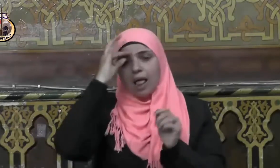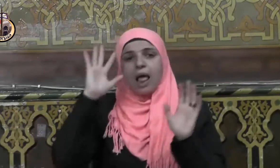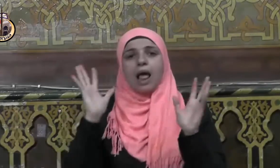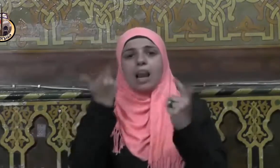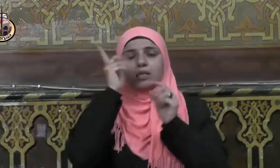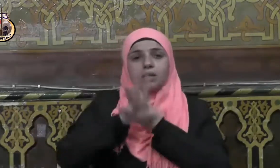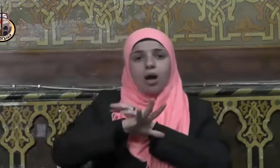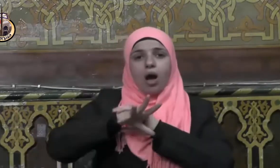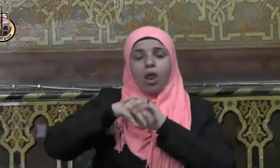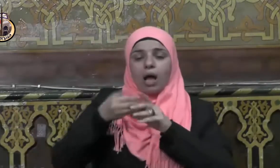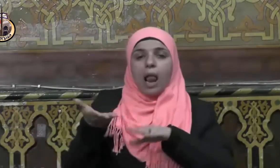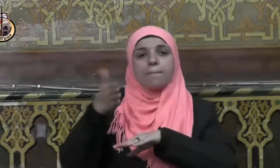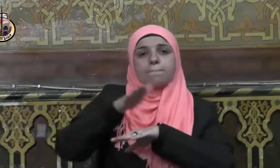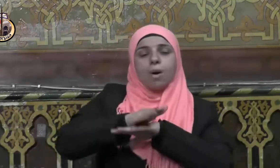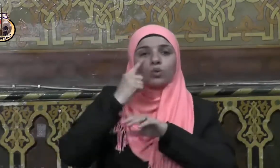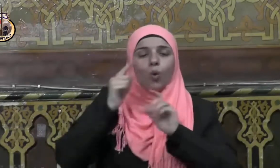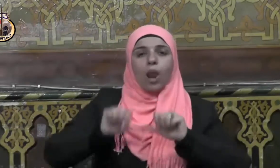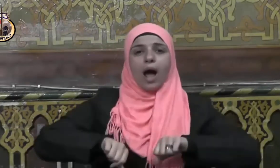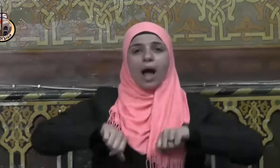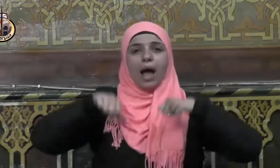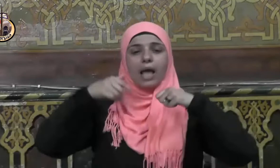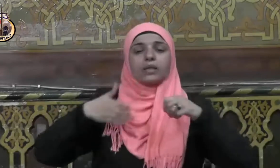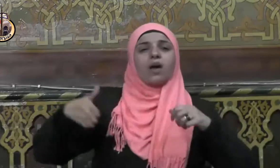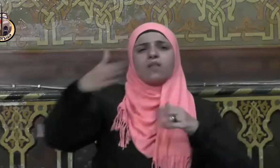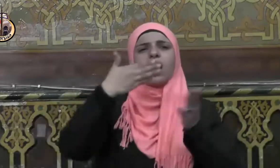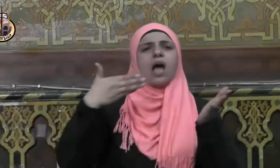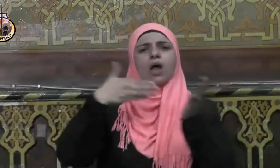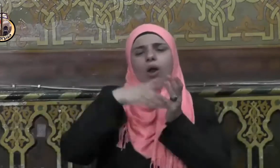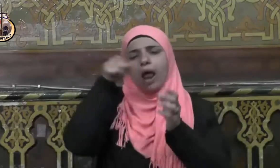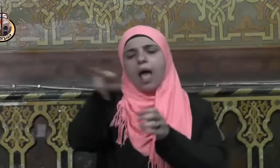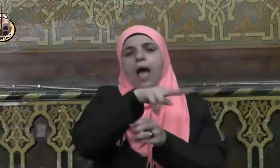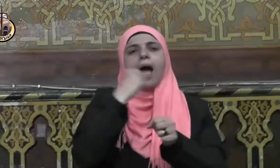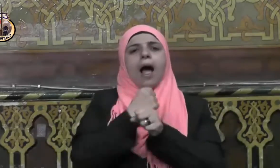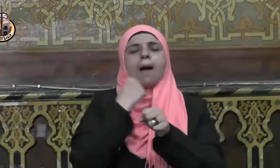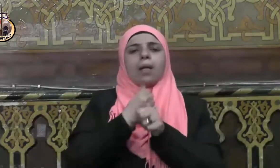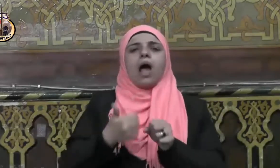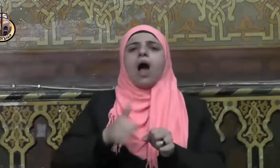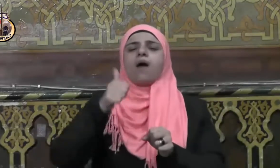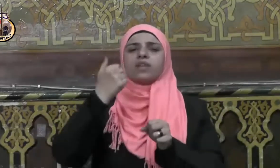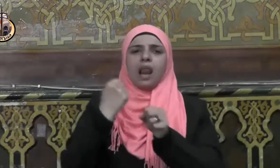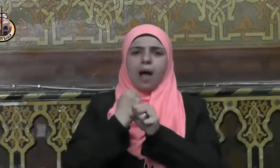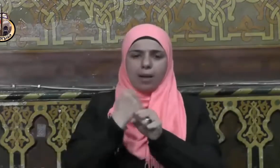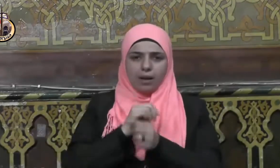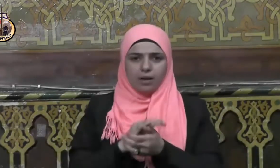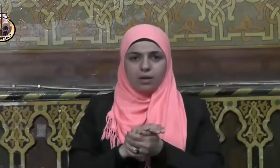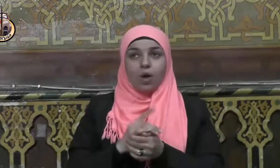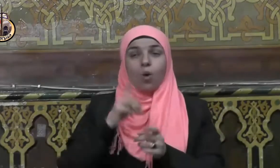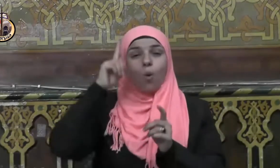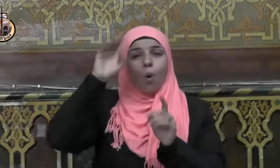الموت والحياة ليبلوكم أيكم أحسن عملا وهو العزيز